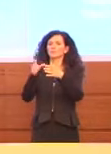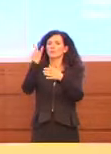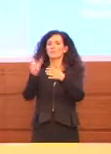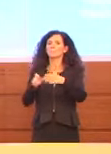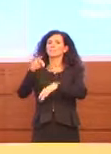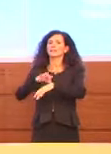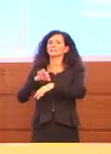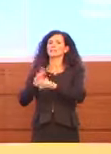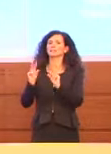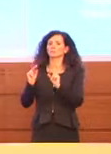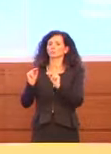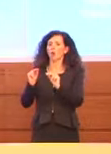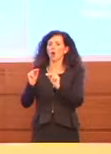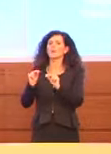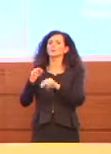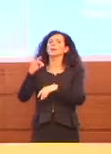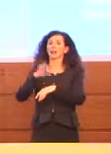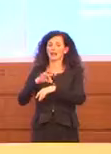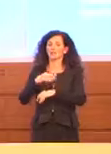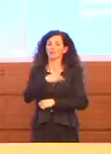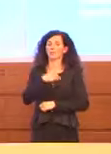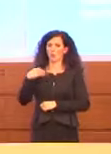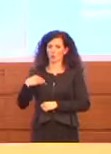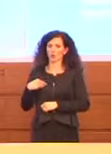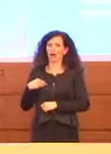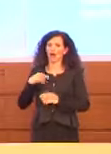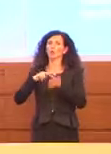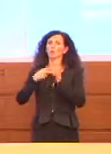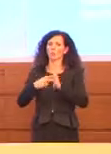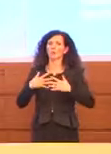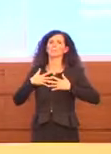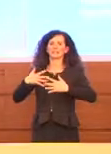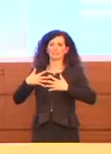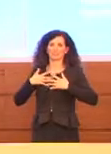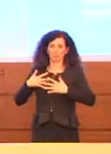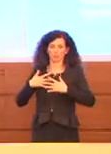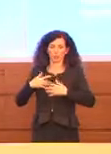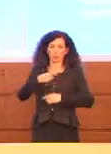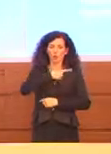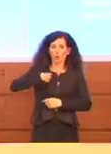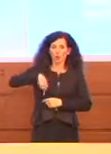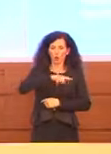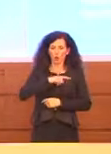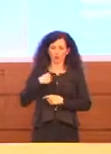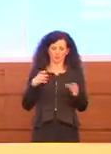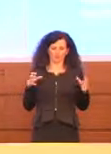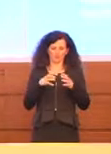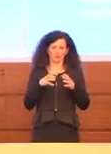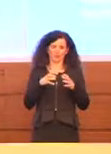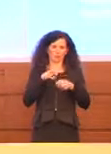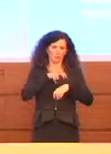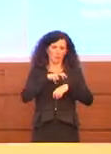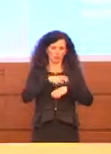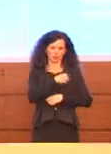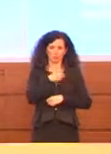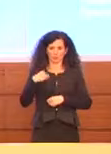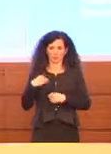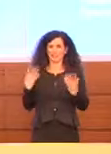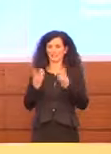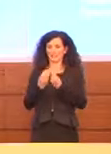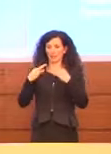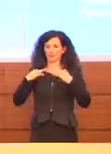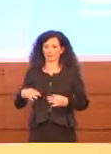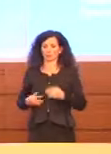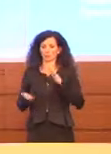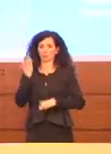e con insufficienza respiratoria ci stiamo lavorando come società italiana di pneumologia stiamo lavorando con l'istituto superiore di sanità